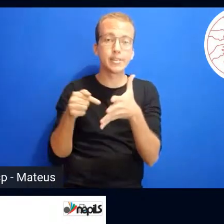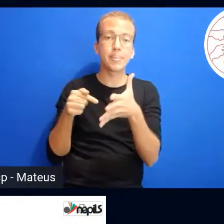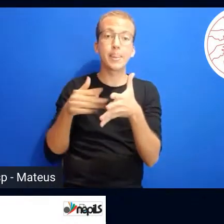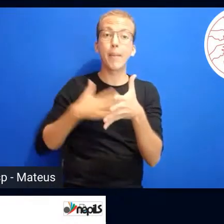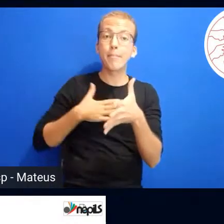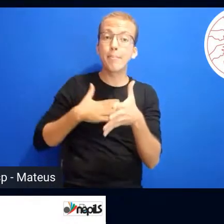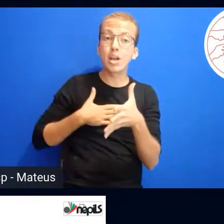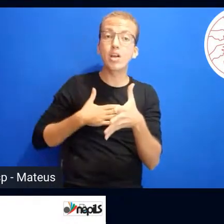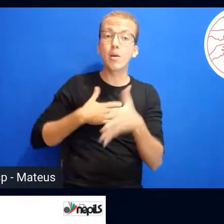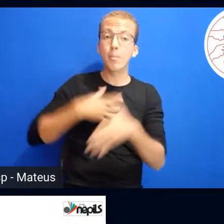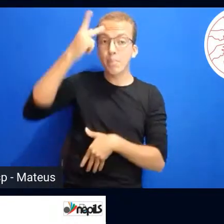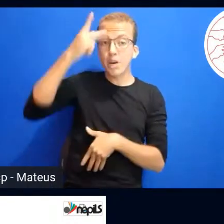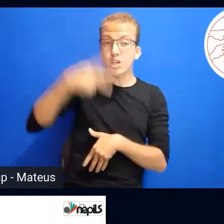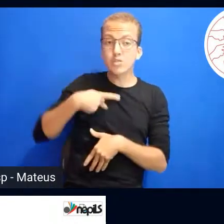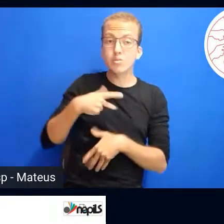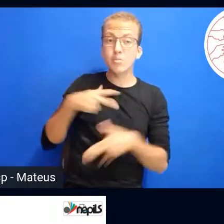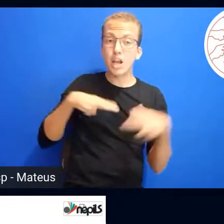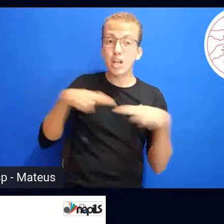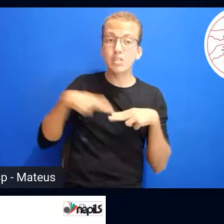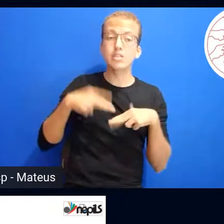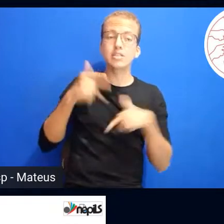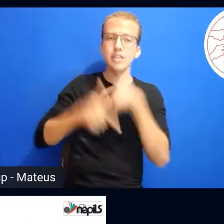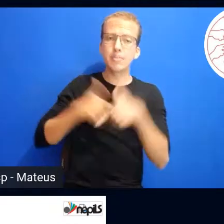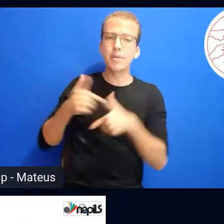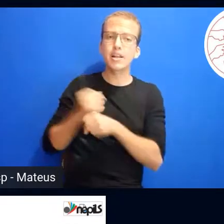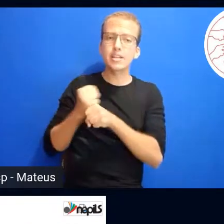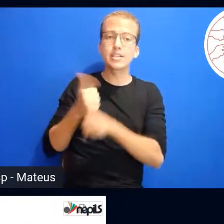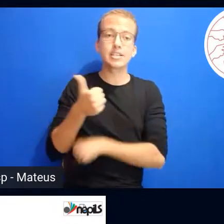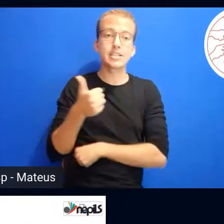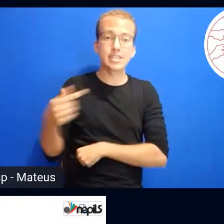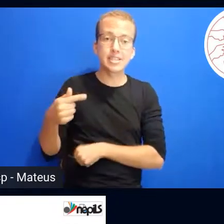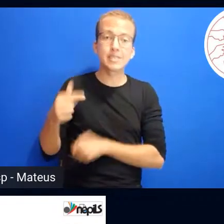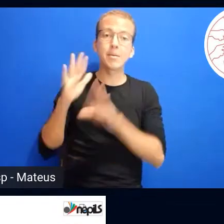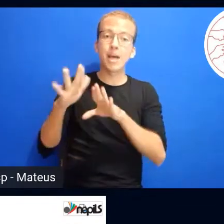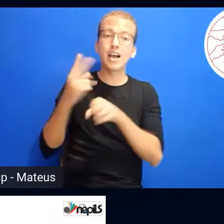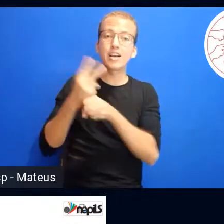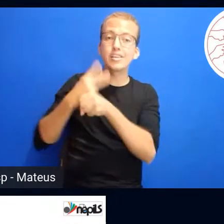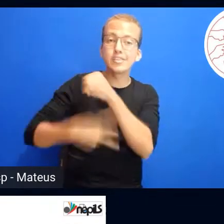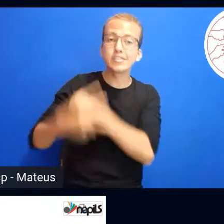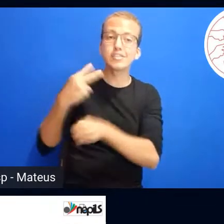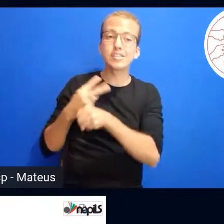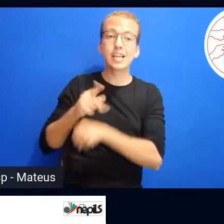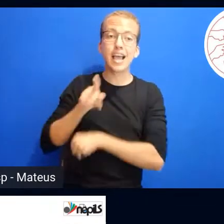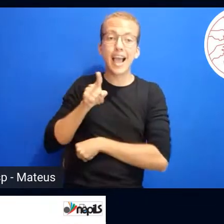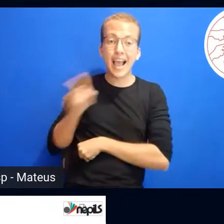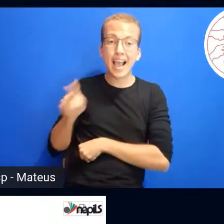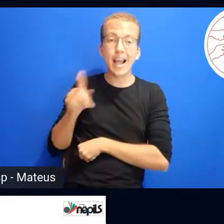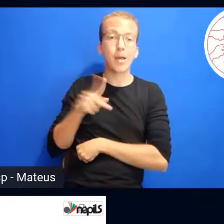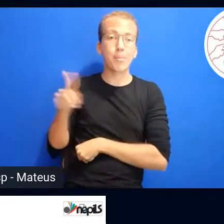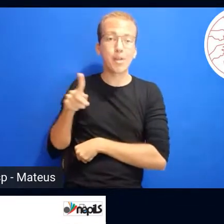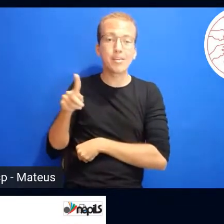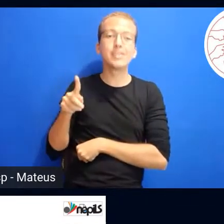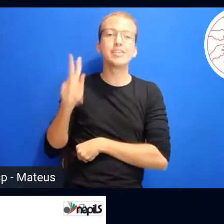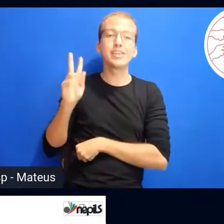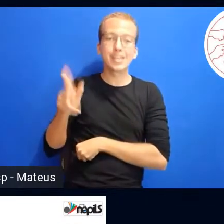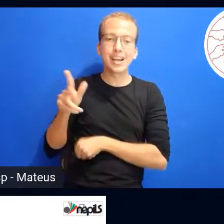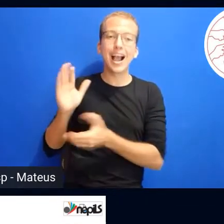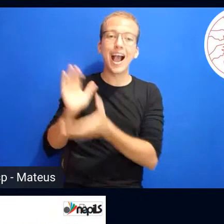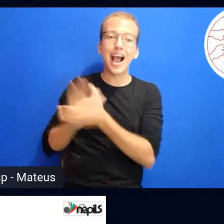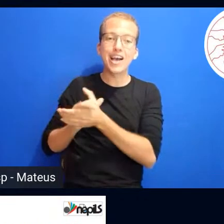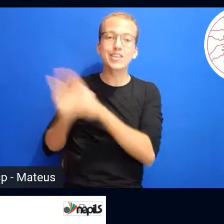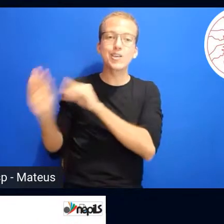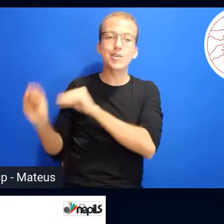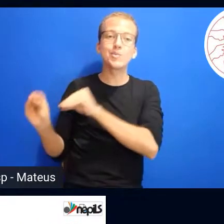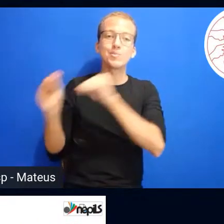dois anos atrás, a professora Ana Paula se casou e mudou-se para o estado de Roraima, eh, e atuou